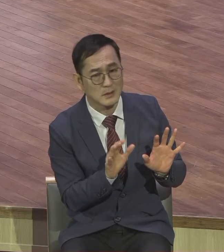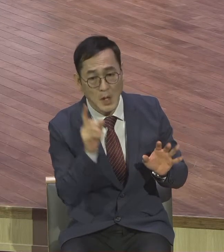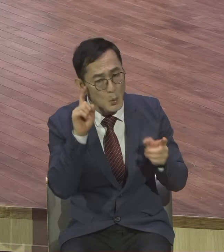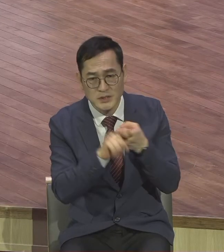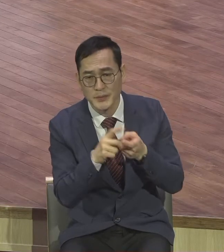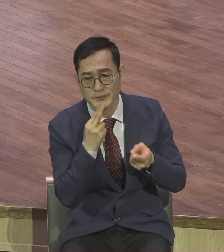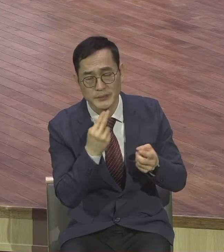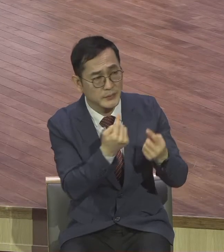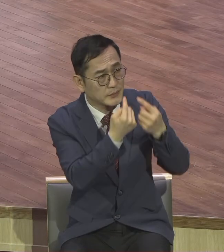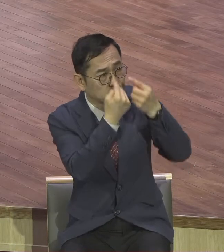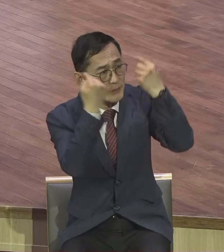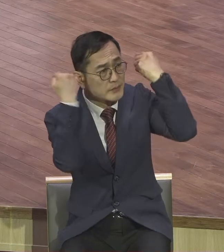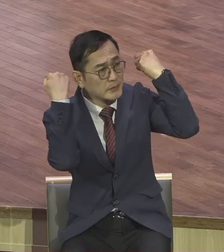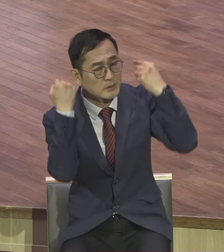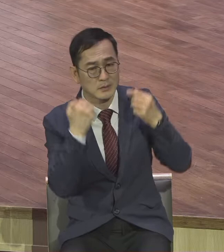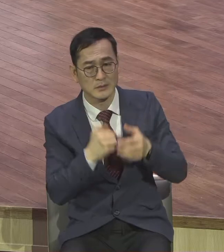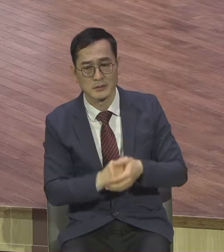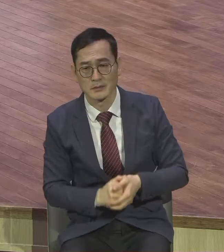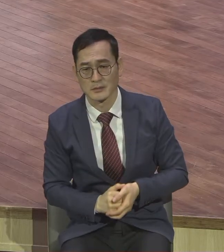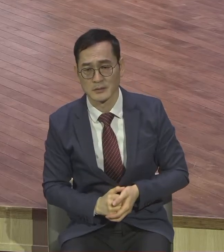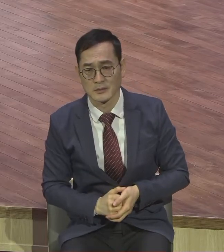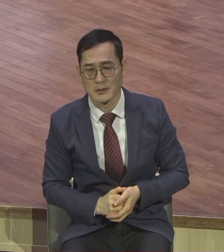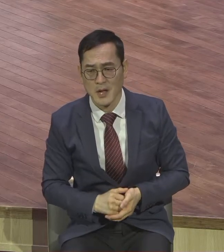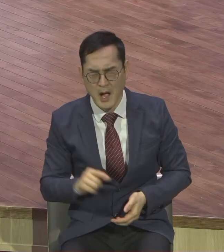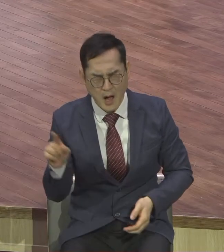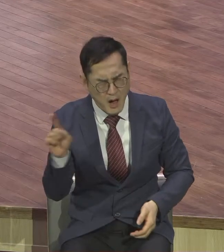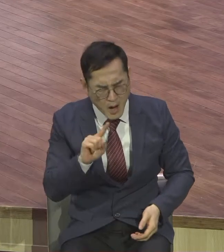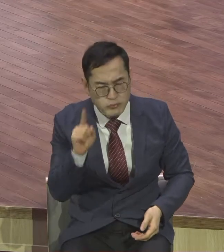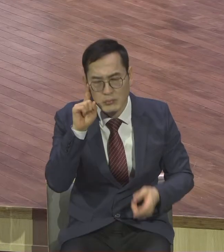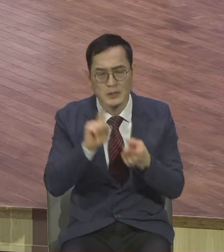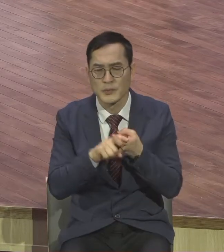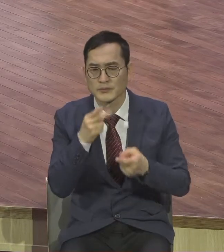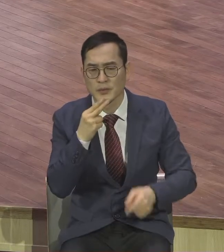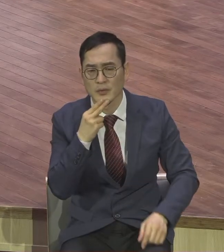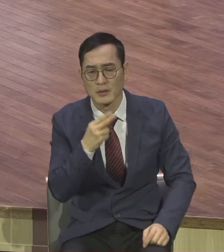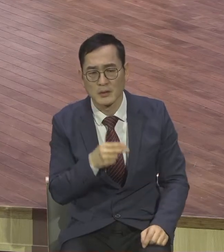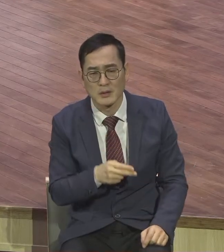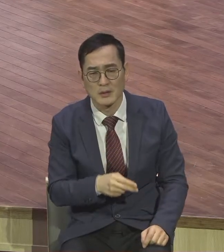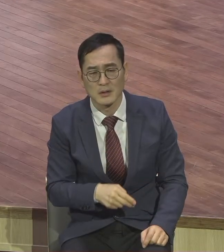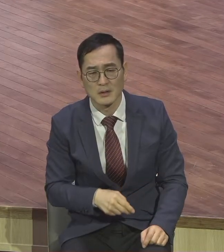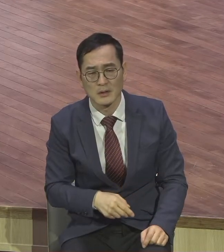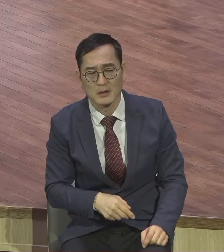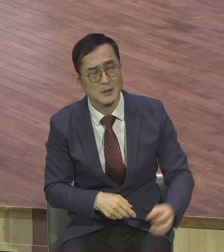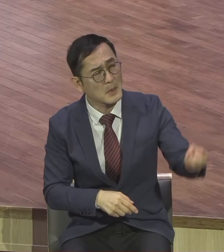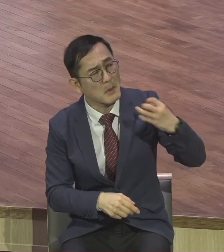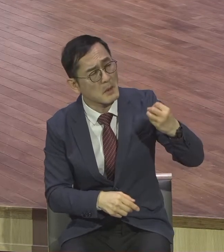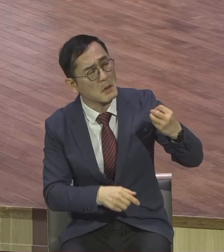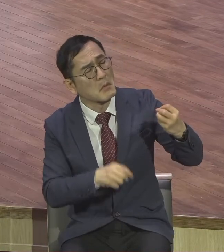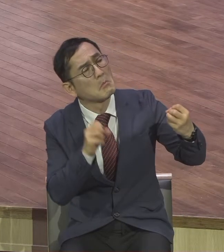몰라 전혀 관심이 없어요 엉뚱한 소리만 계속합니다